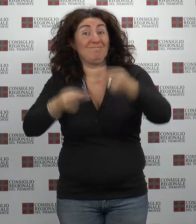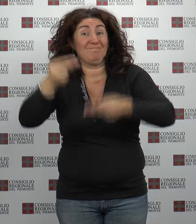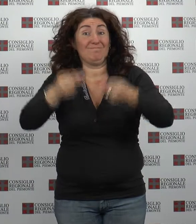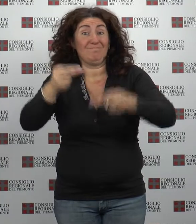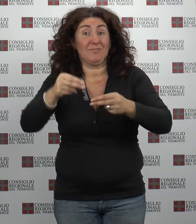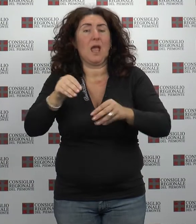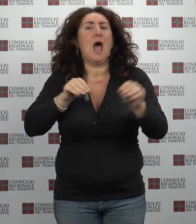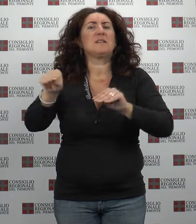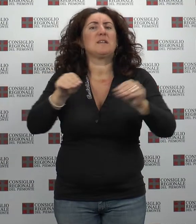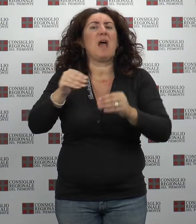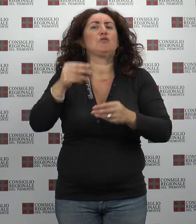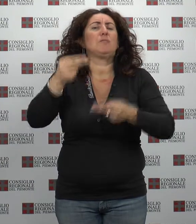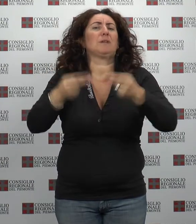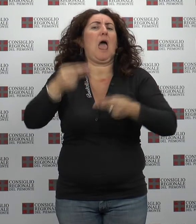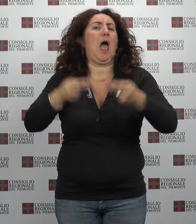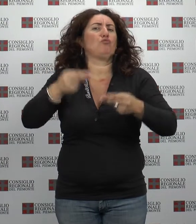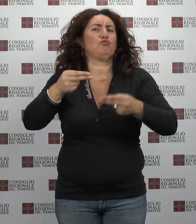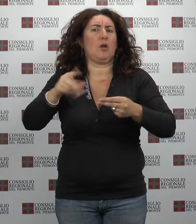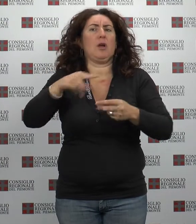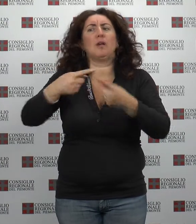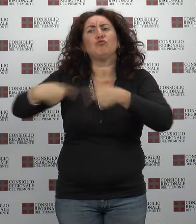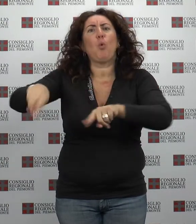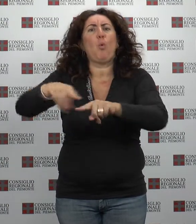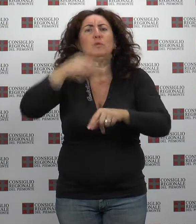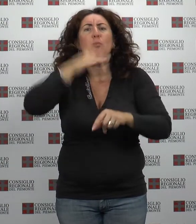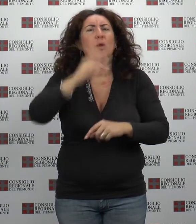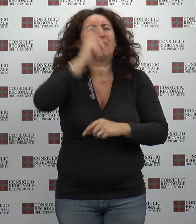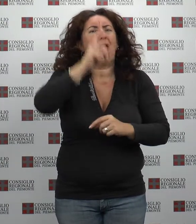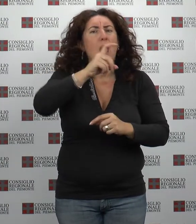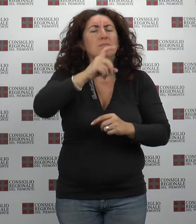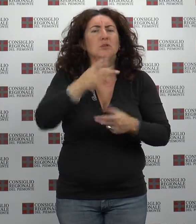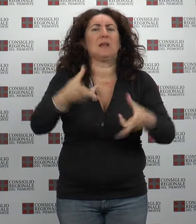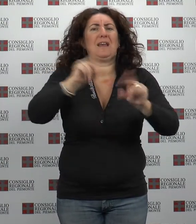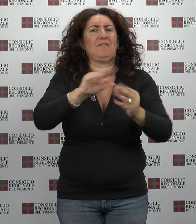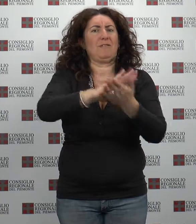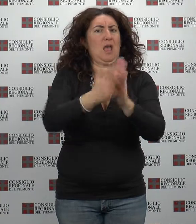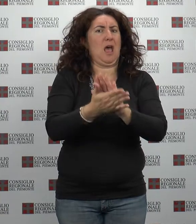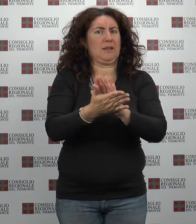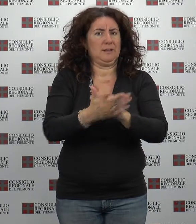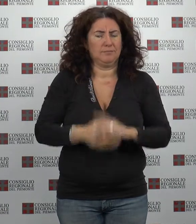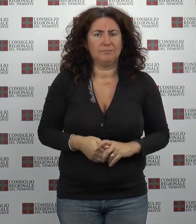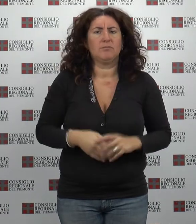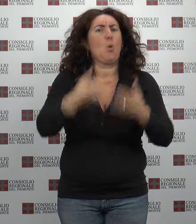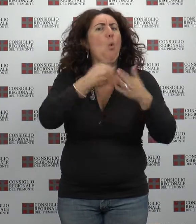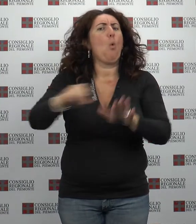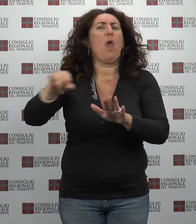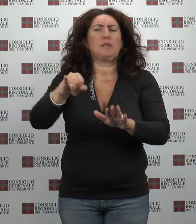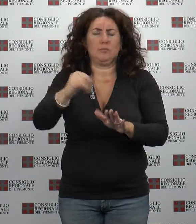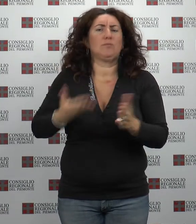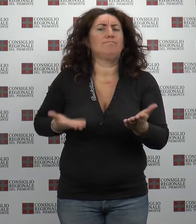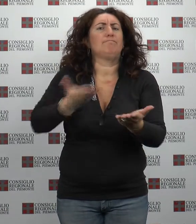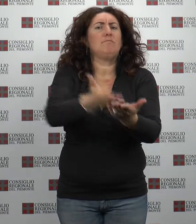e il provvedimento che consente alla Giunta di rinegoziare il debito. L'Assemblea ha concluso la seduta con l'approvazione di una mozione per